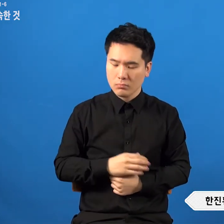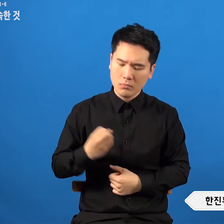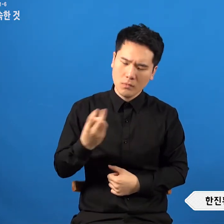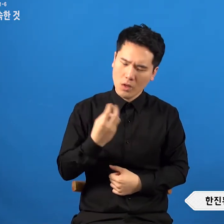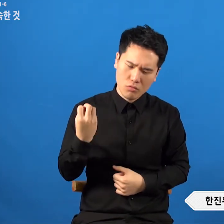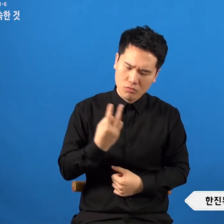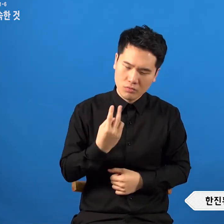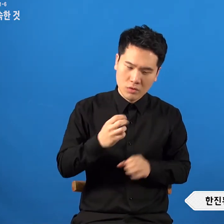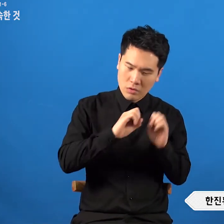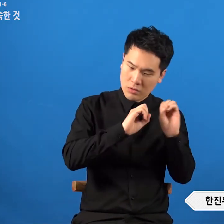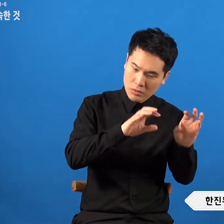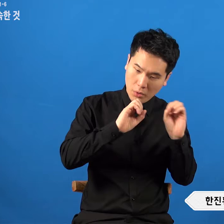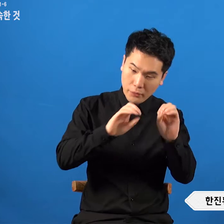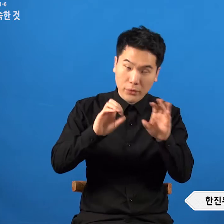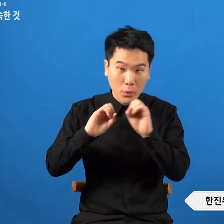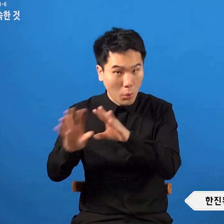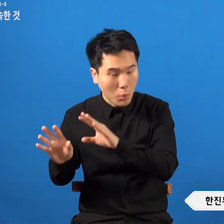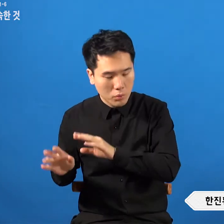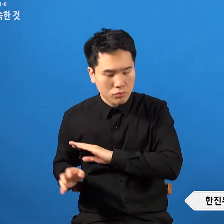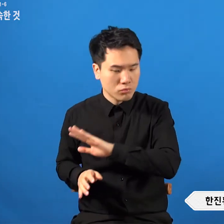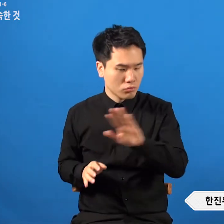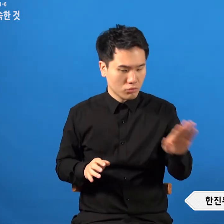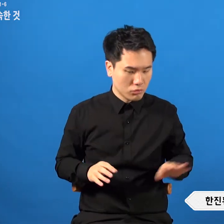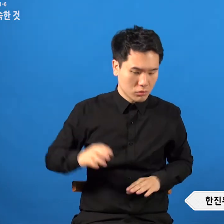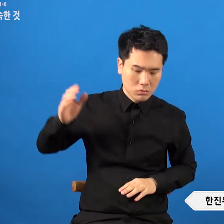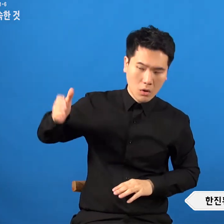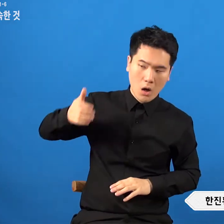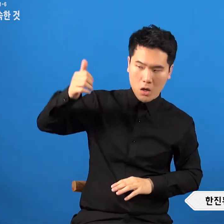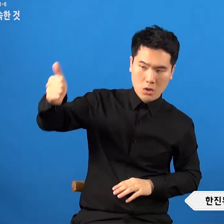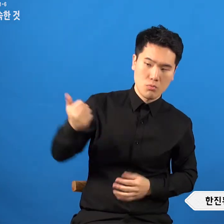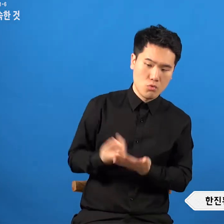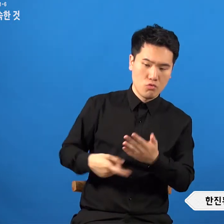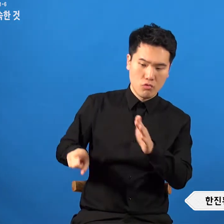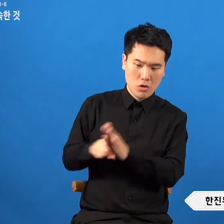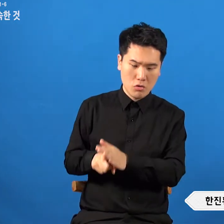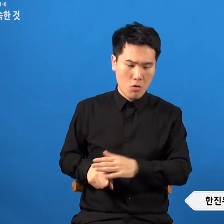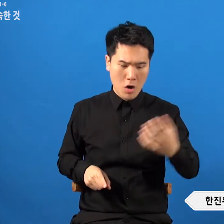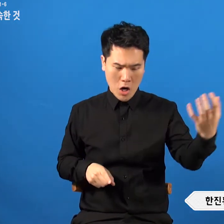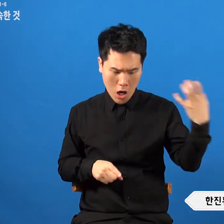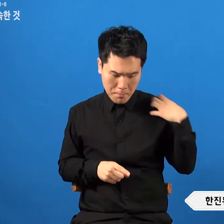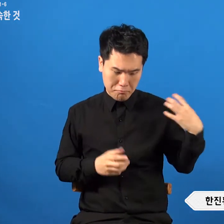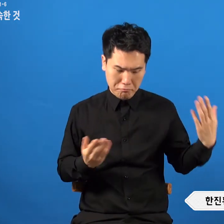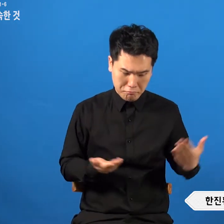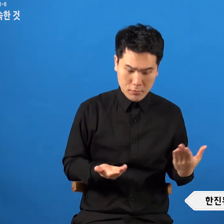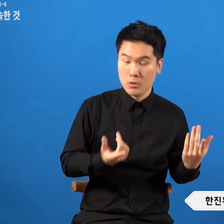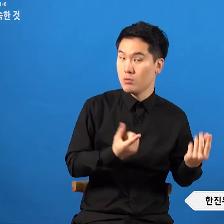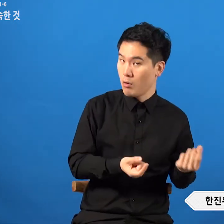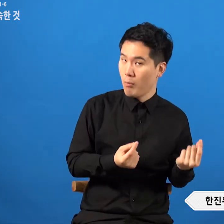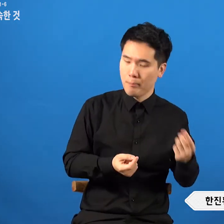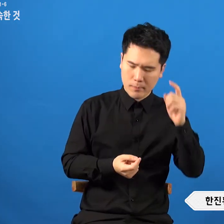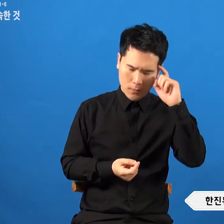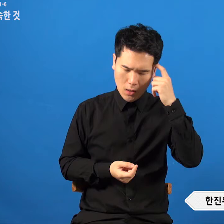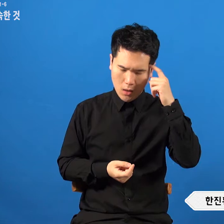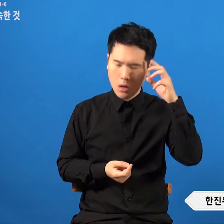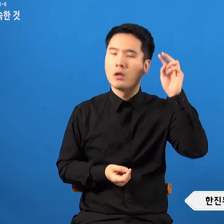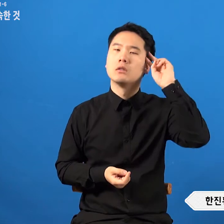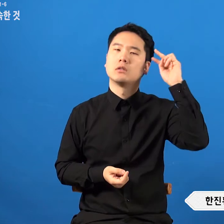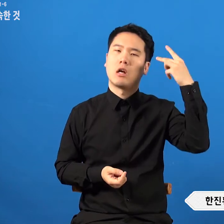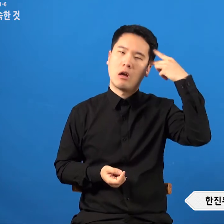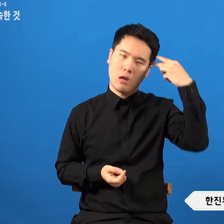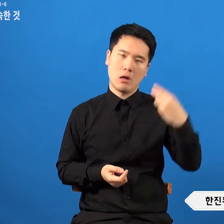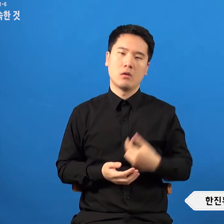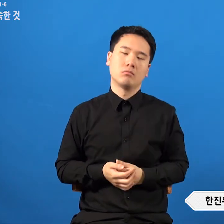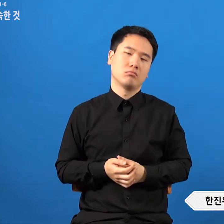우리는 자꾸 선교를 우리가 하나님을 위해서 하는 일인 것처럼 그렇게 생각을